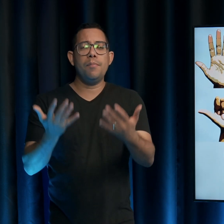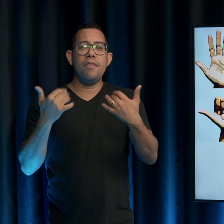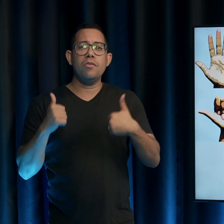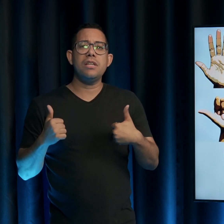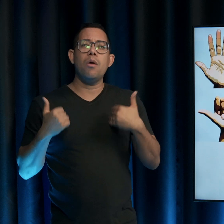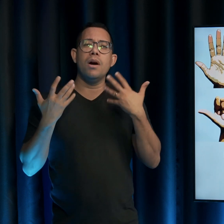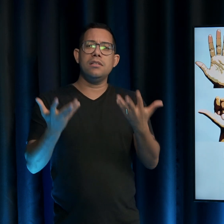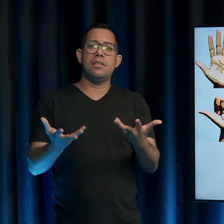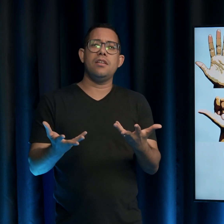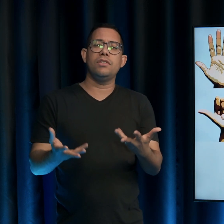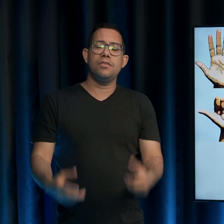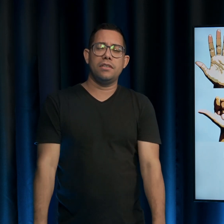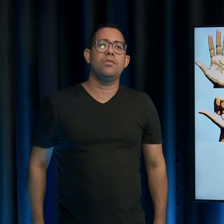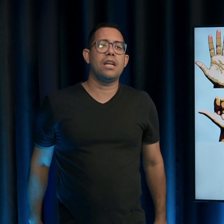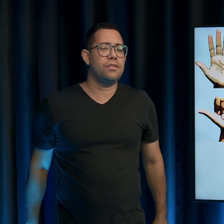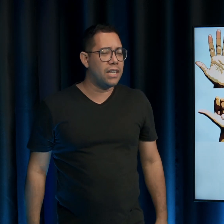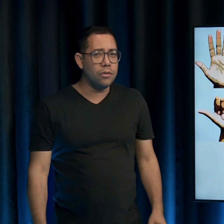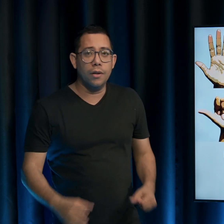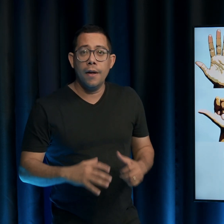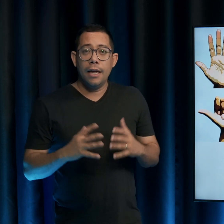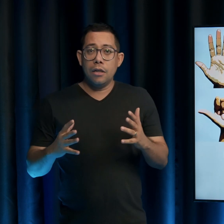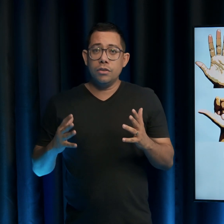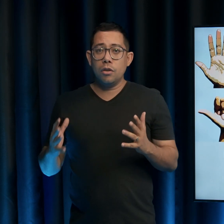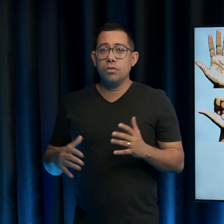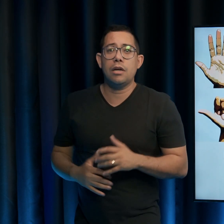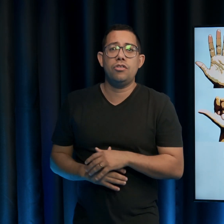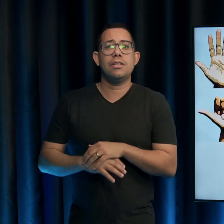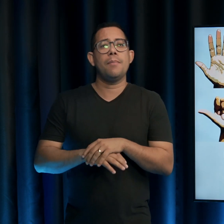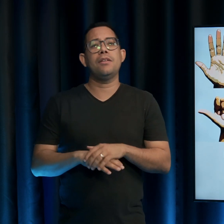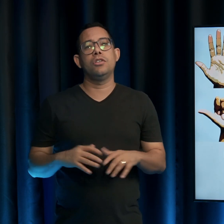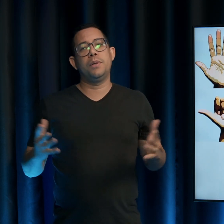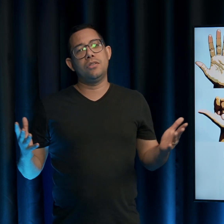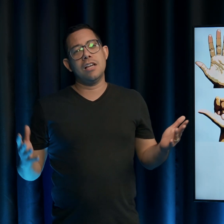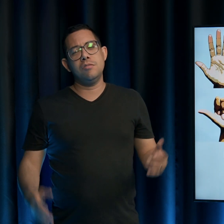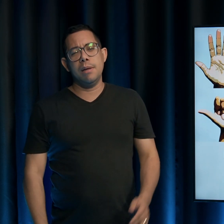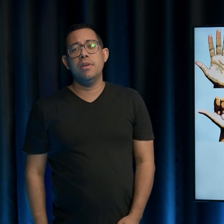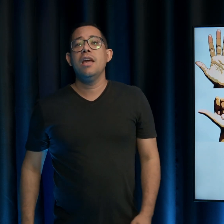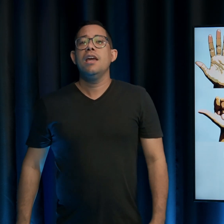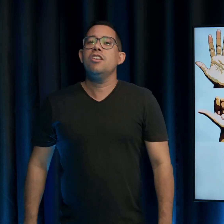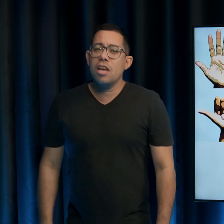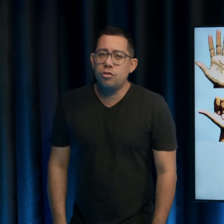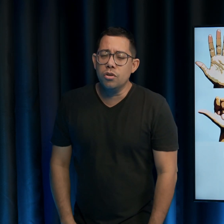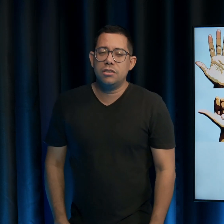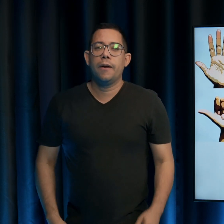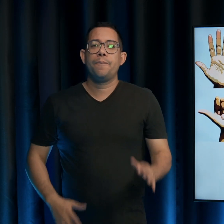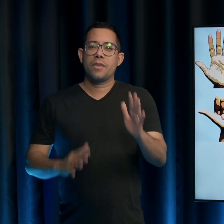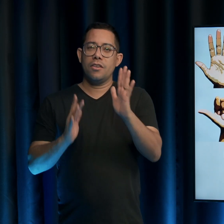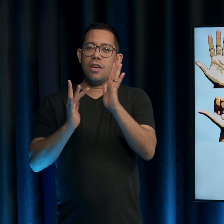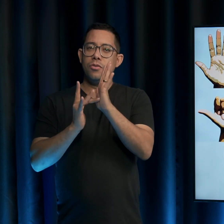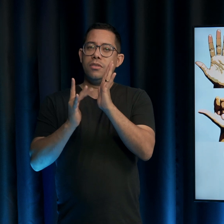vem um sinal antes aí de você fazer o classificador. Então você consegue utilizar para todos os personagens bíblicos. E Jesus? Jesus